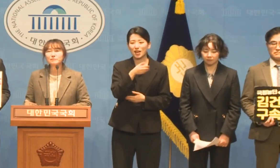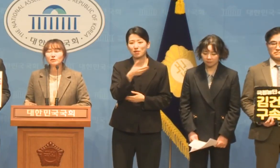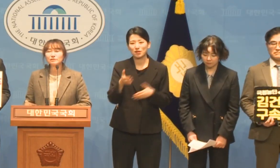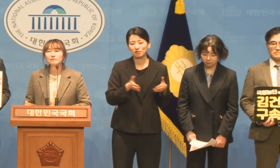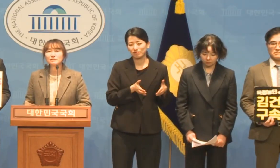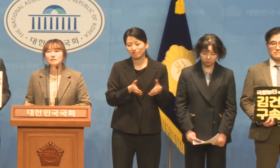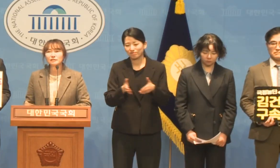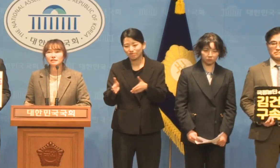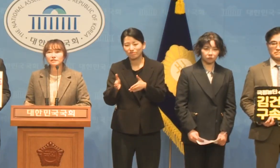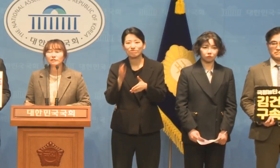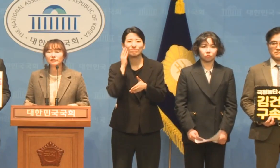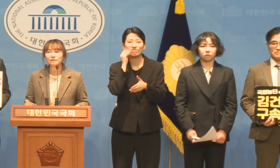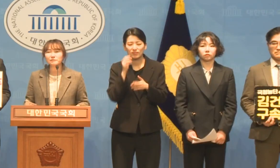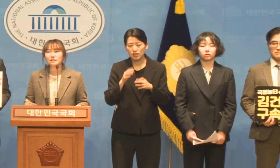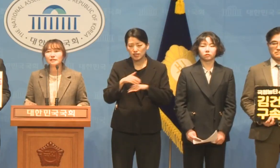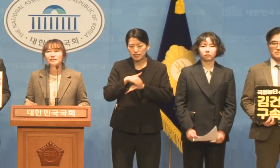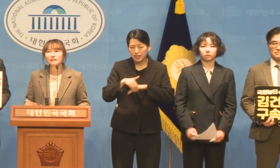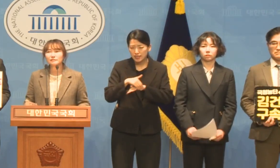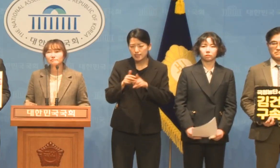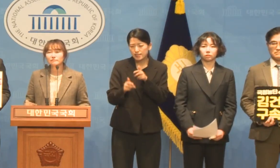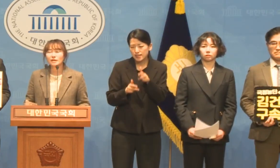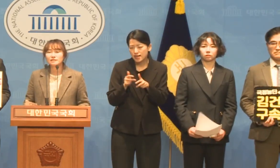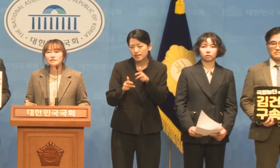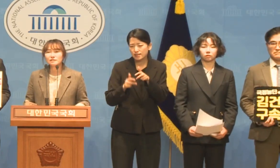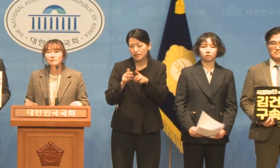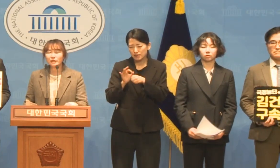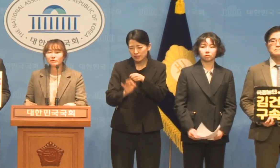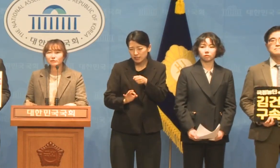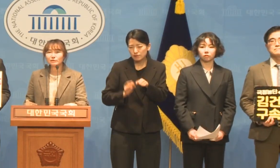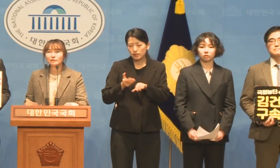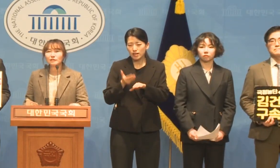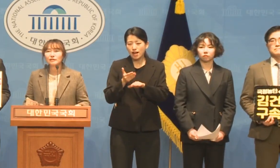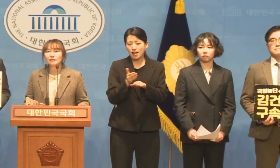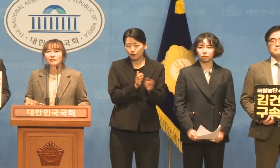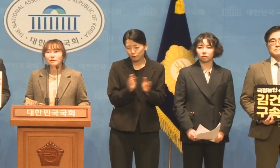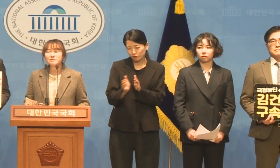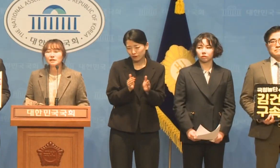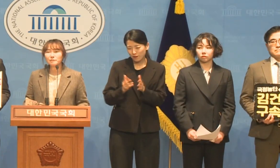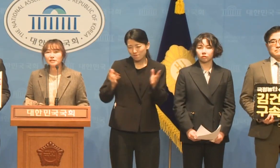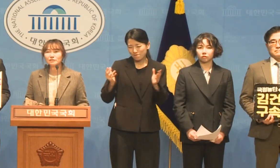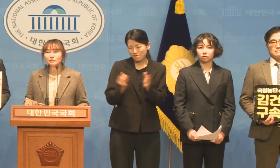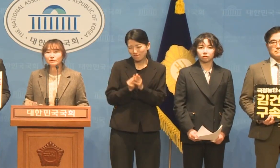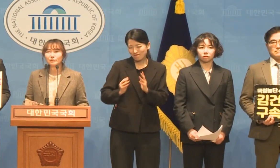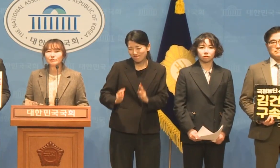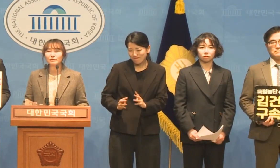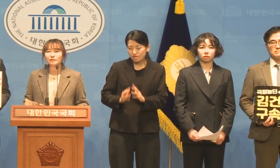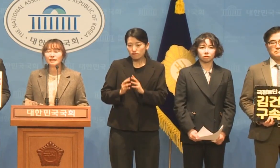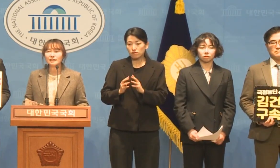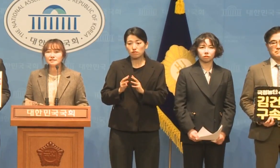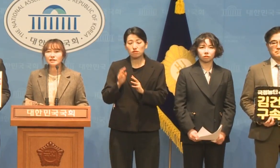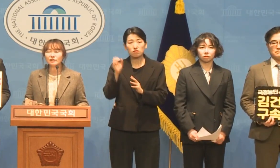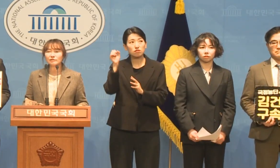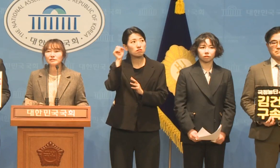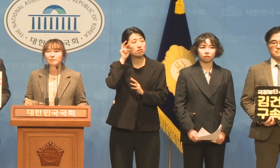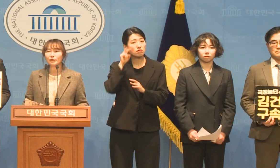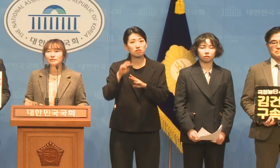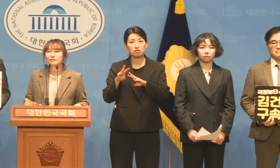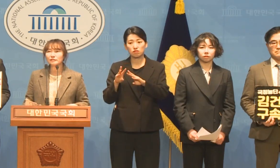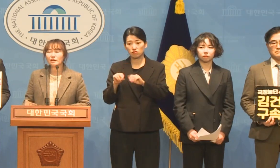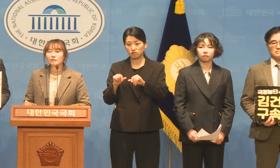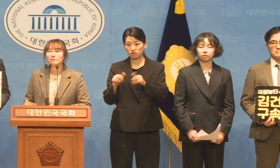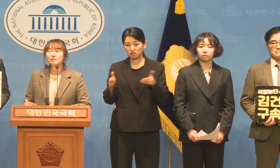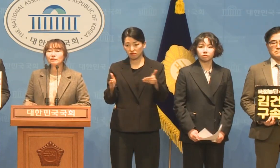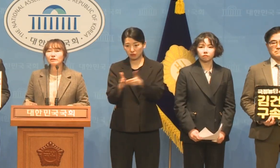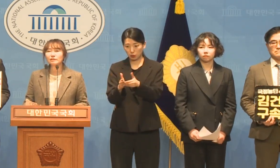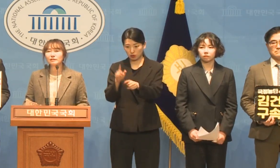잃고 멈춰선 지 2년여입니다. 친일 매국, 검찰 파쇼, 내란 세력을